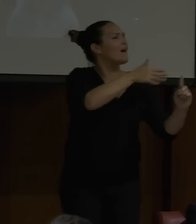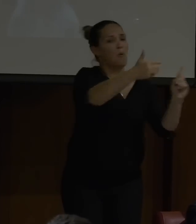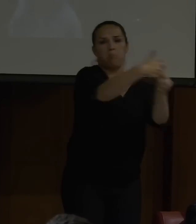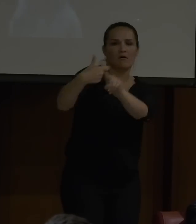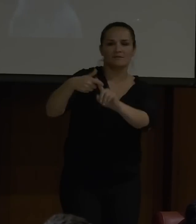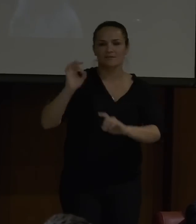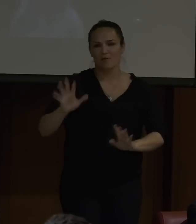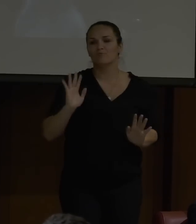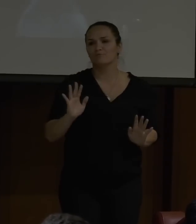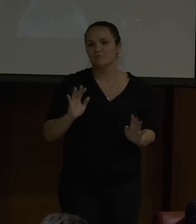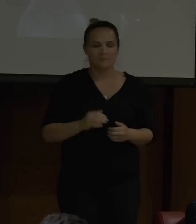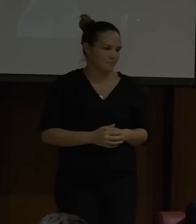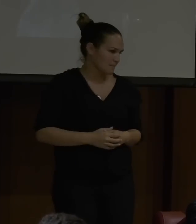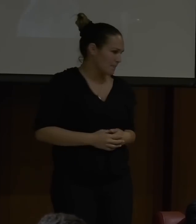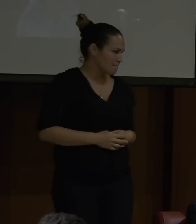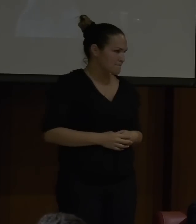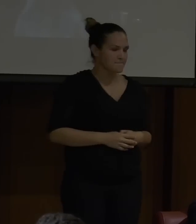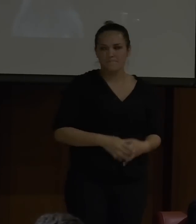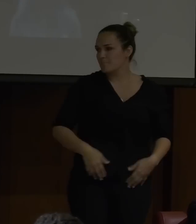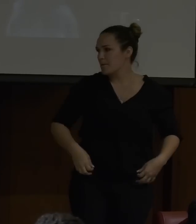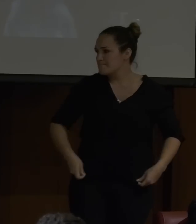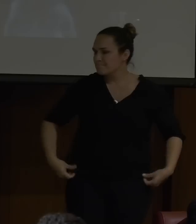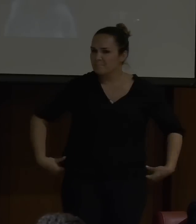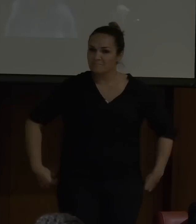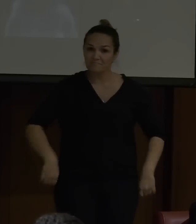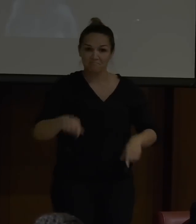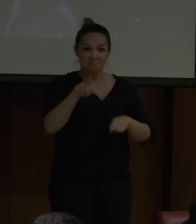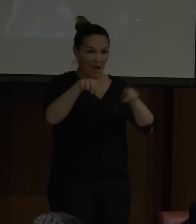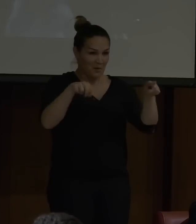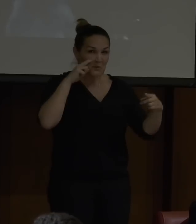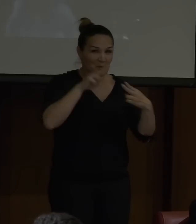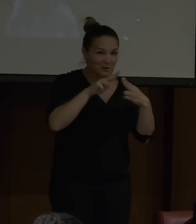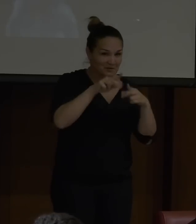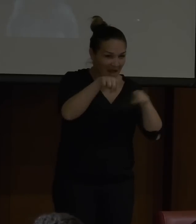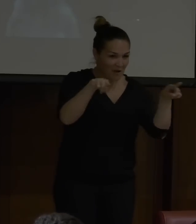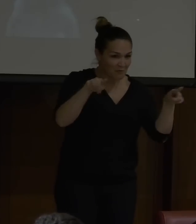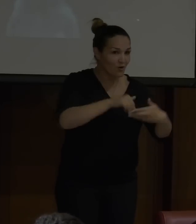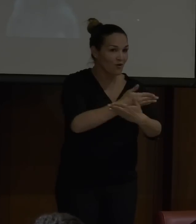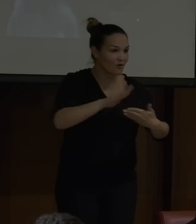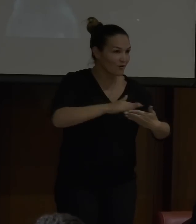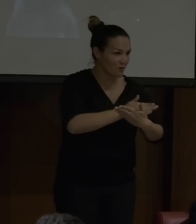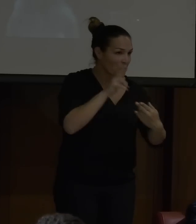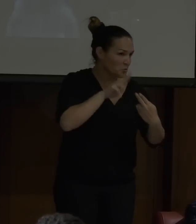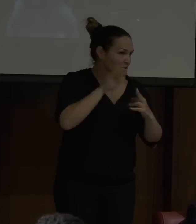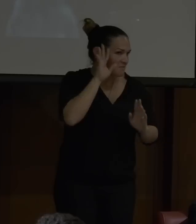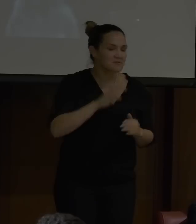Por eso vamos a cantar la canción famosa. Y seguramente la van a corear.